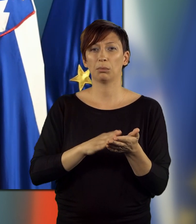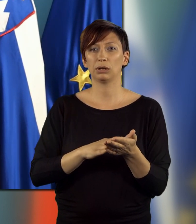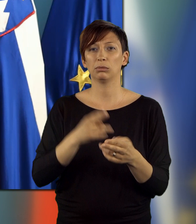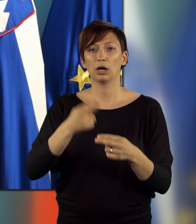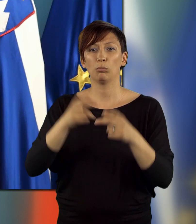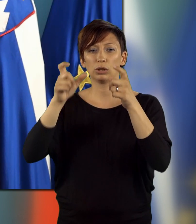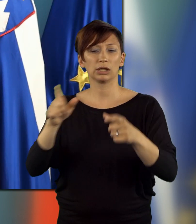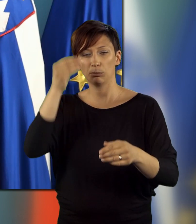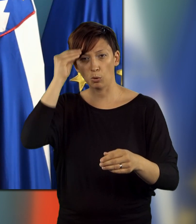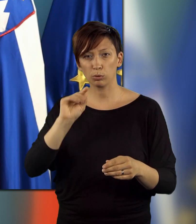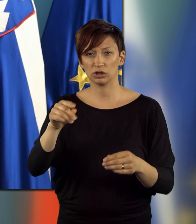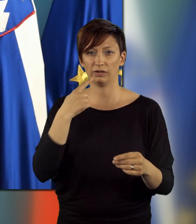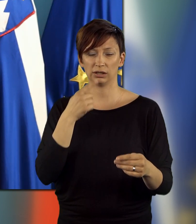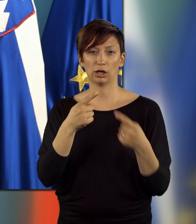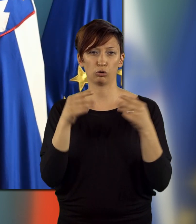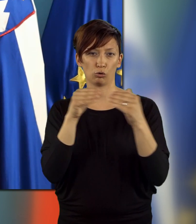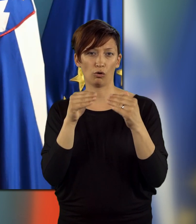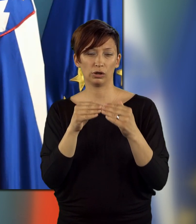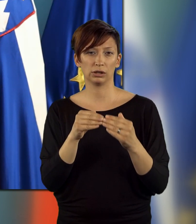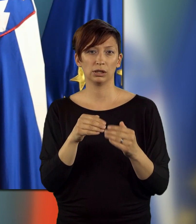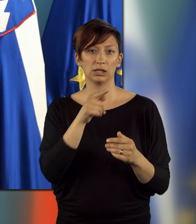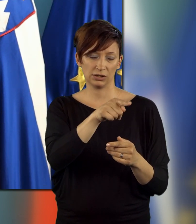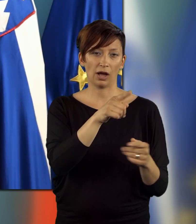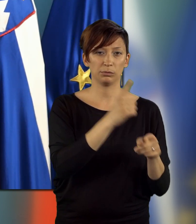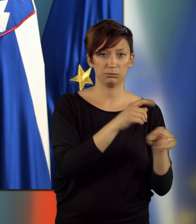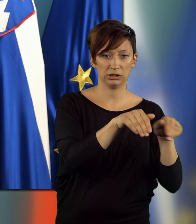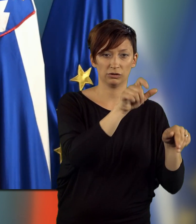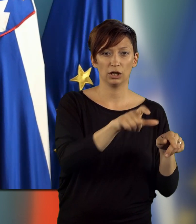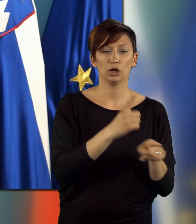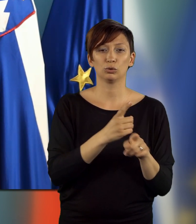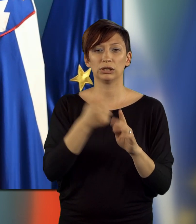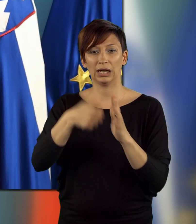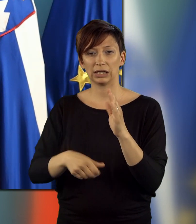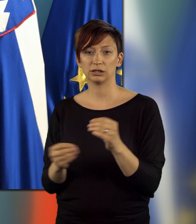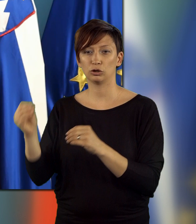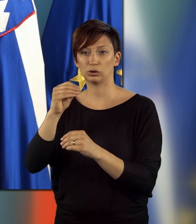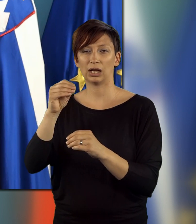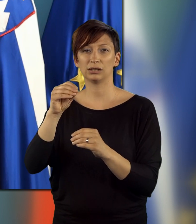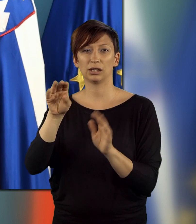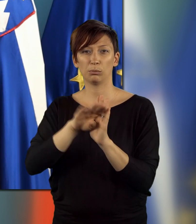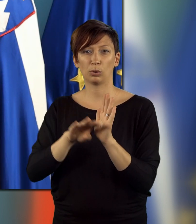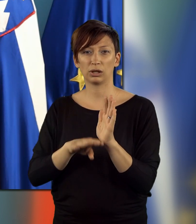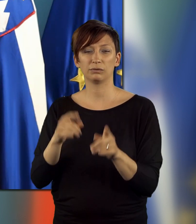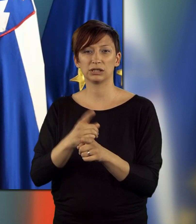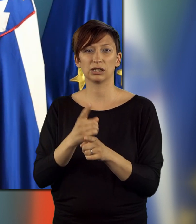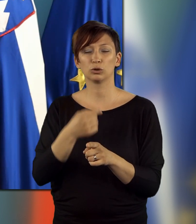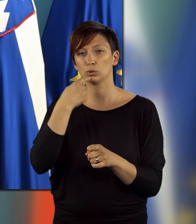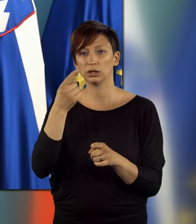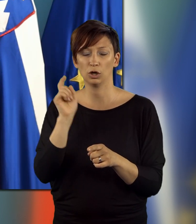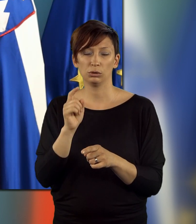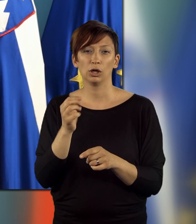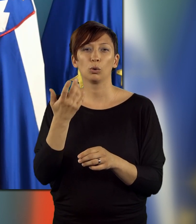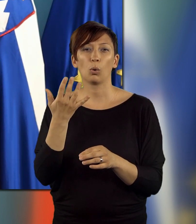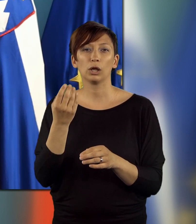bolnišnici, ki se ne bo držala dogovora z vami? In pa še glede enkratnega dodatnega programa, ki ste ga tudi omenili,